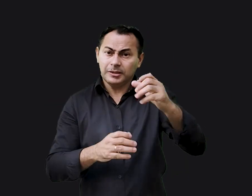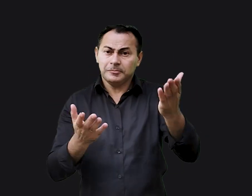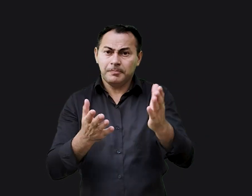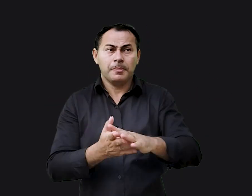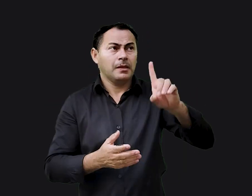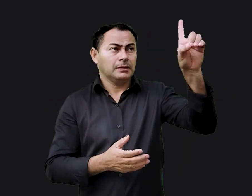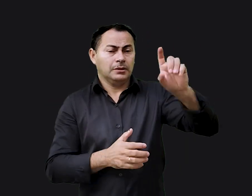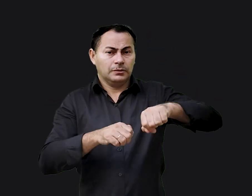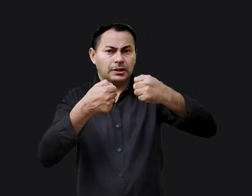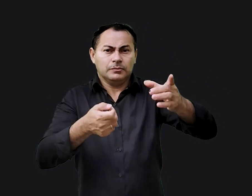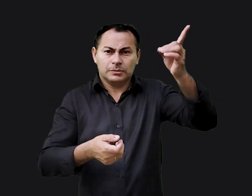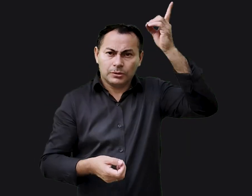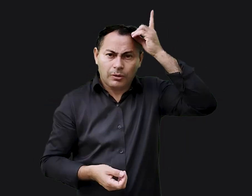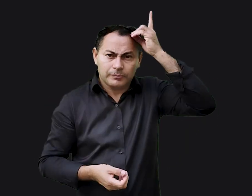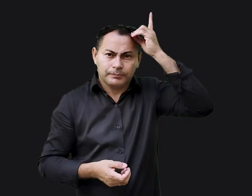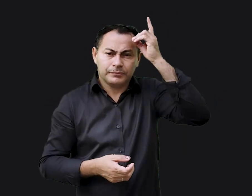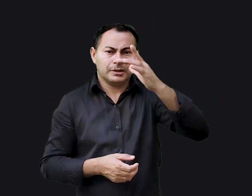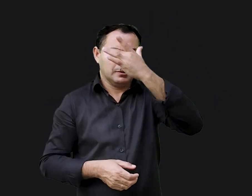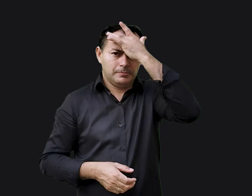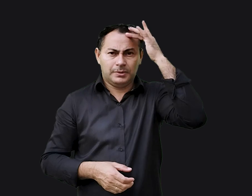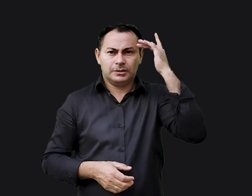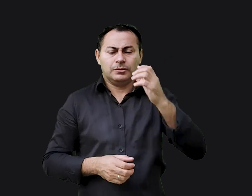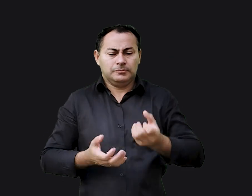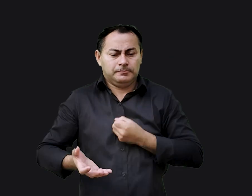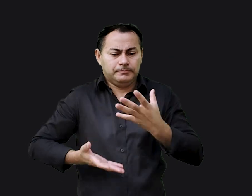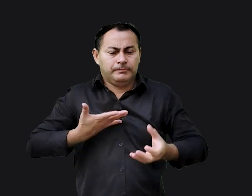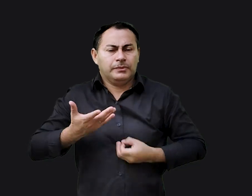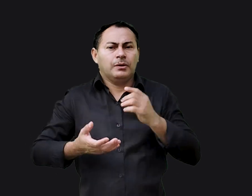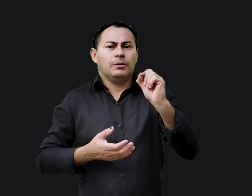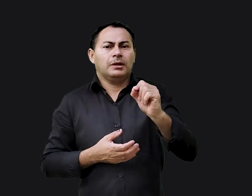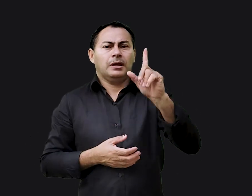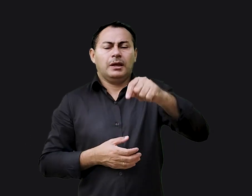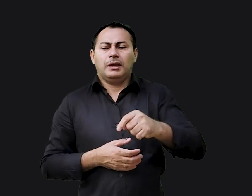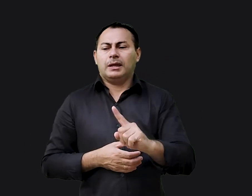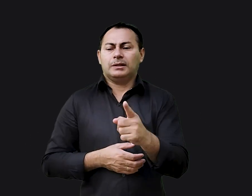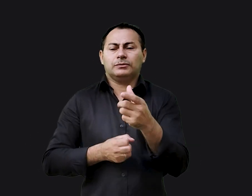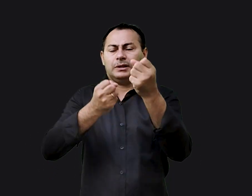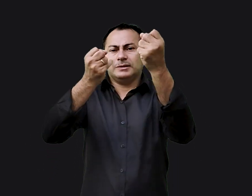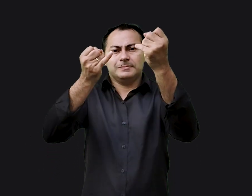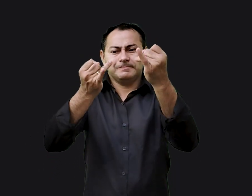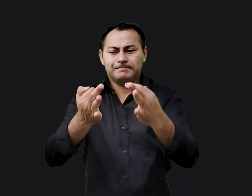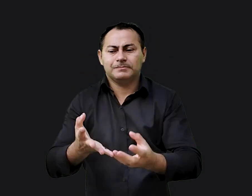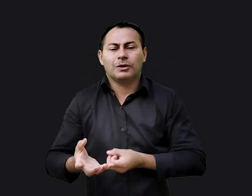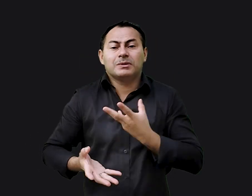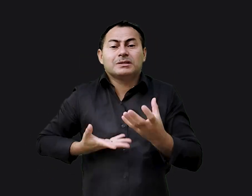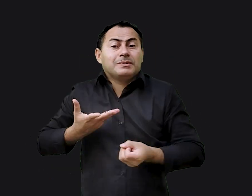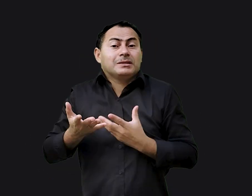senhores Deus dá esse dom para que as pessoas expressem aquilo que é inexprimível